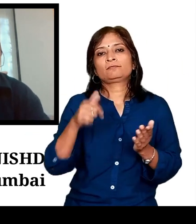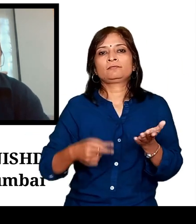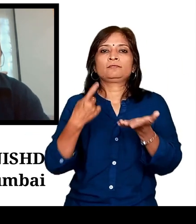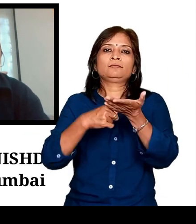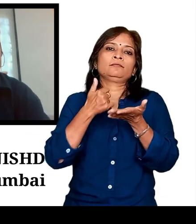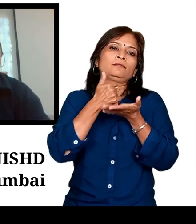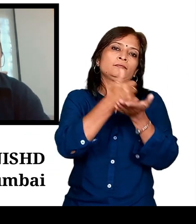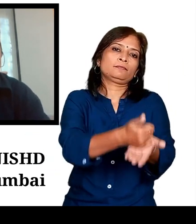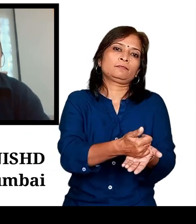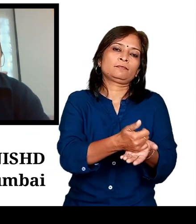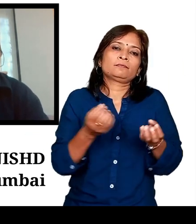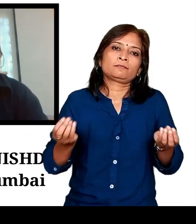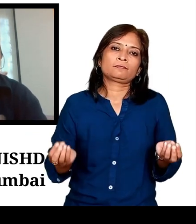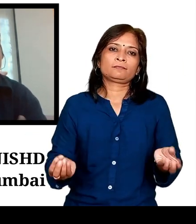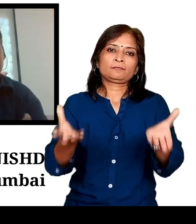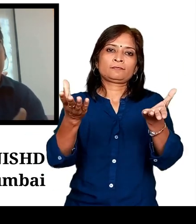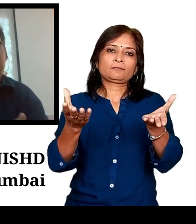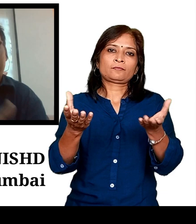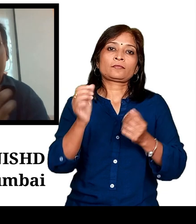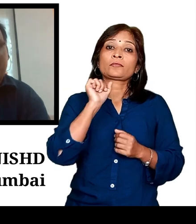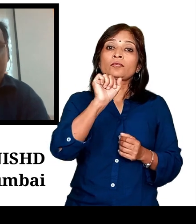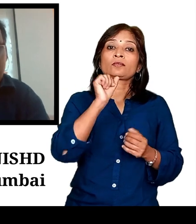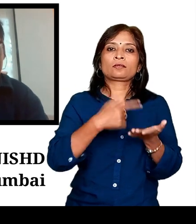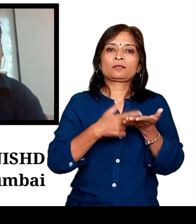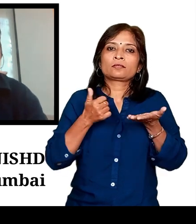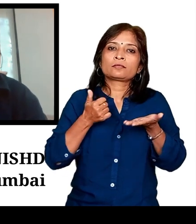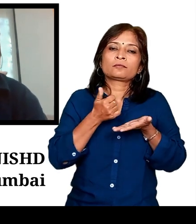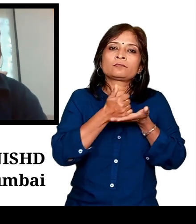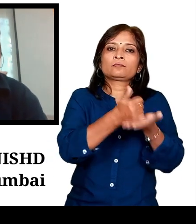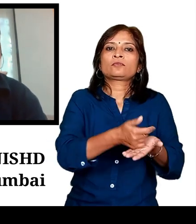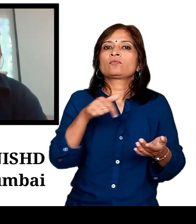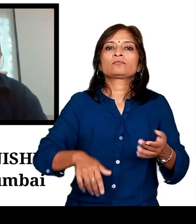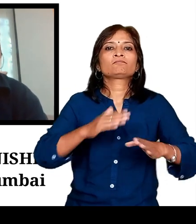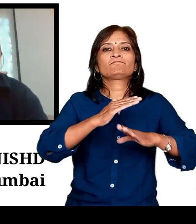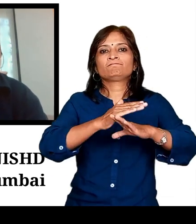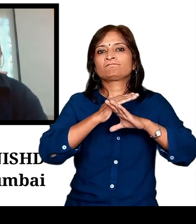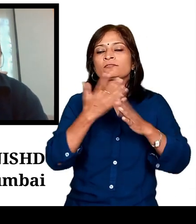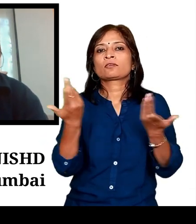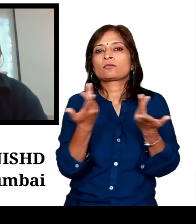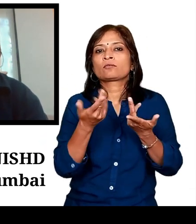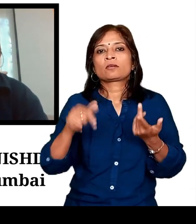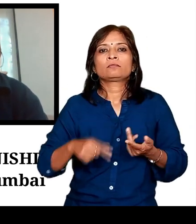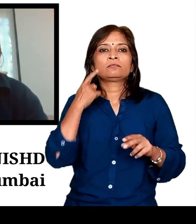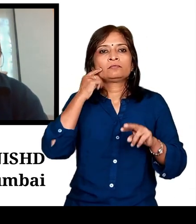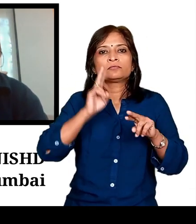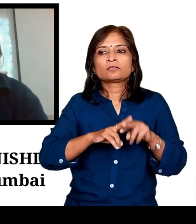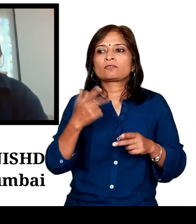रिहैबिलिटेशन उनका कैसा करे। हाँ, उनका प्रिवेंशन तो हम सुनते हैं कि अगर हियरिंग इम्पेयरमेंट होना नहीं चाहिए, तो